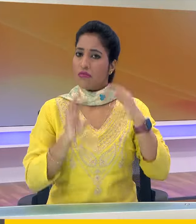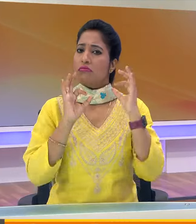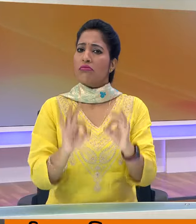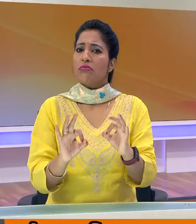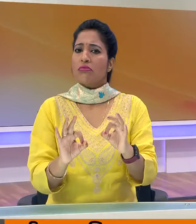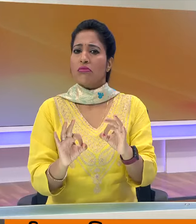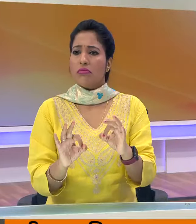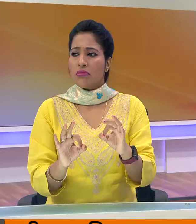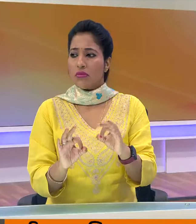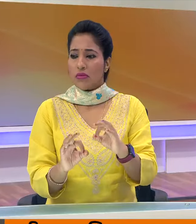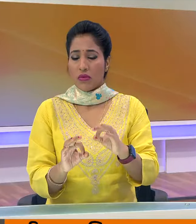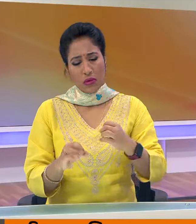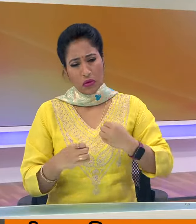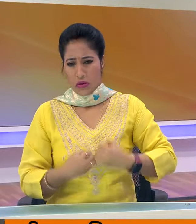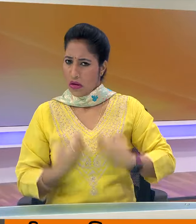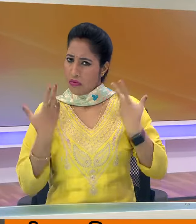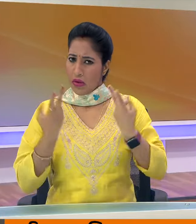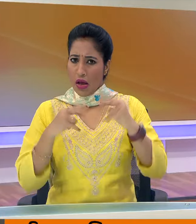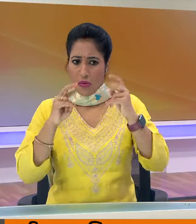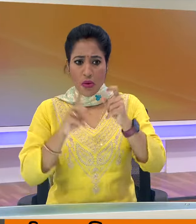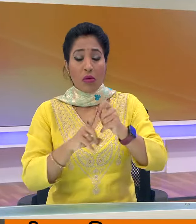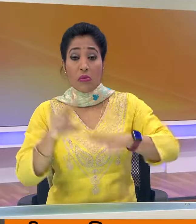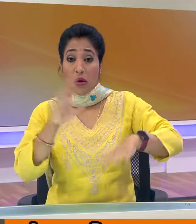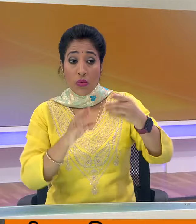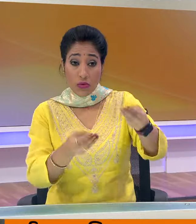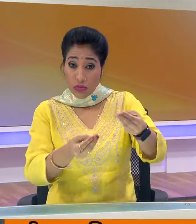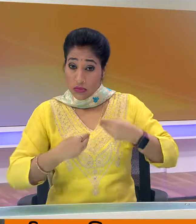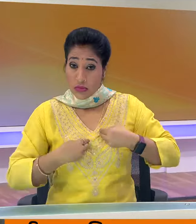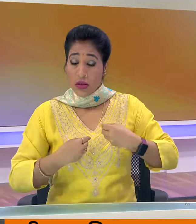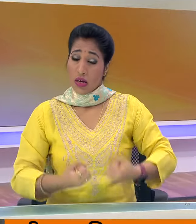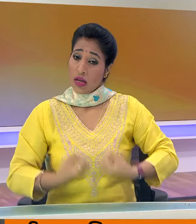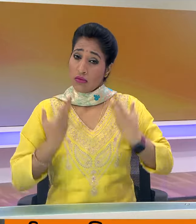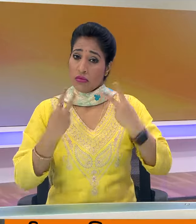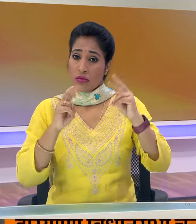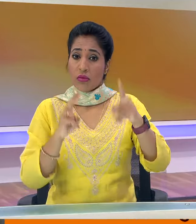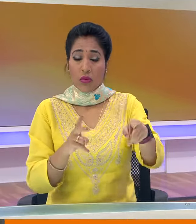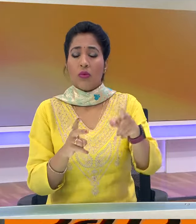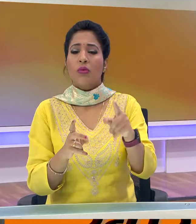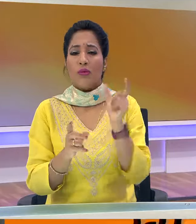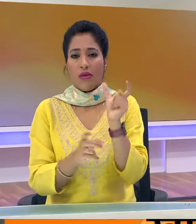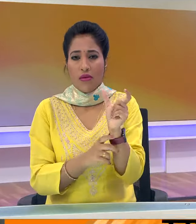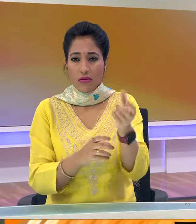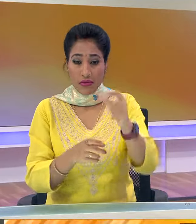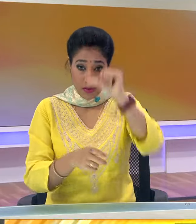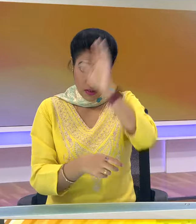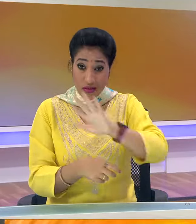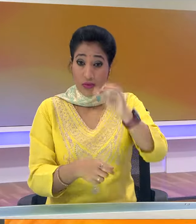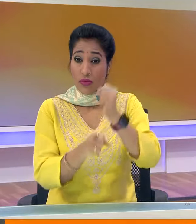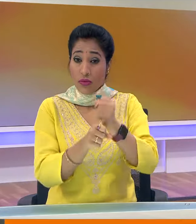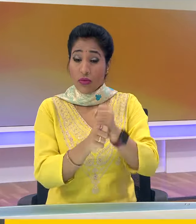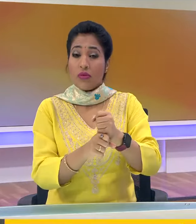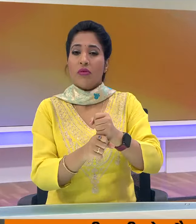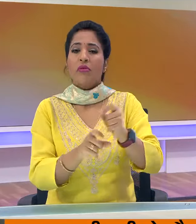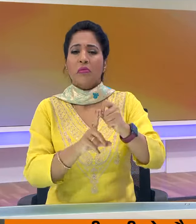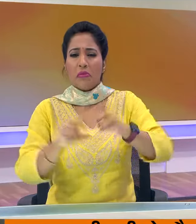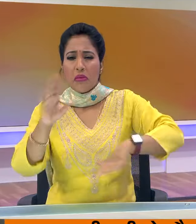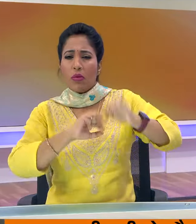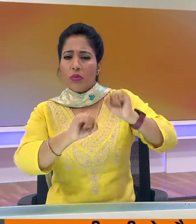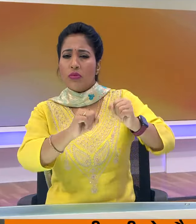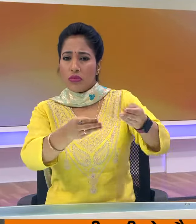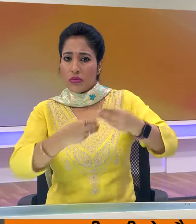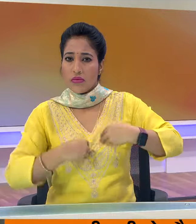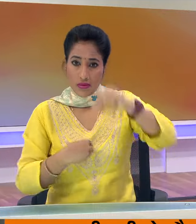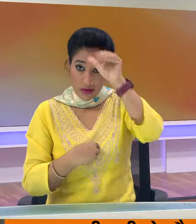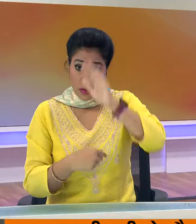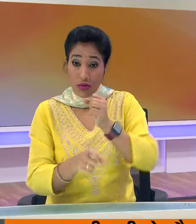अच्छा होगा। गरीब लोग का बहुत इस स्कीम से बहुत मदद होगा। हम लोग का इस स्कीम के, भारत सरकार ने जो स्कीम रिलीज किया है, भारत सरकार को